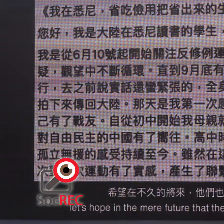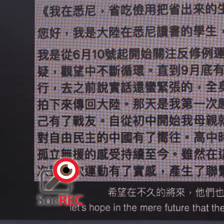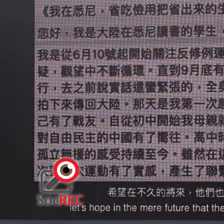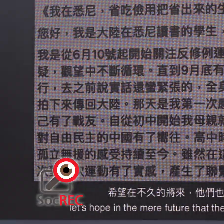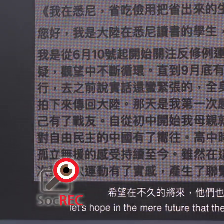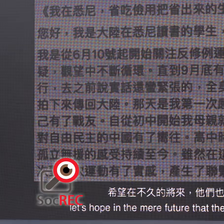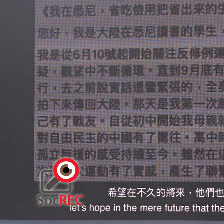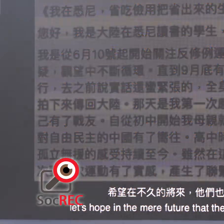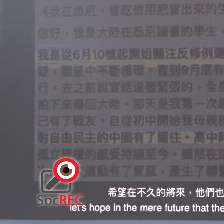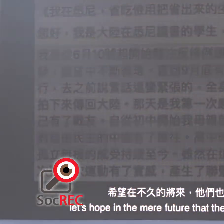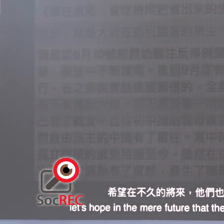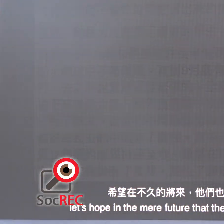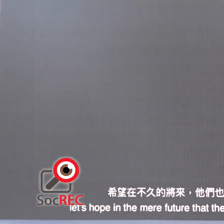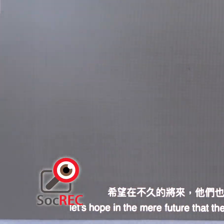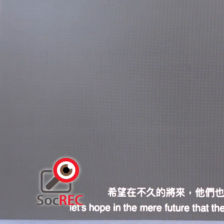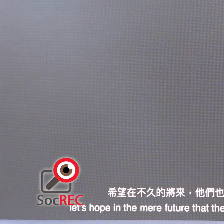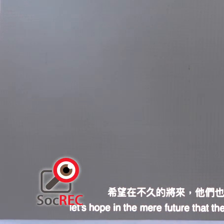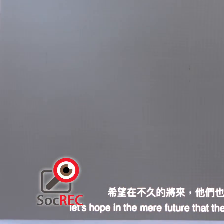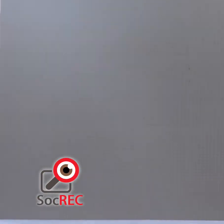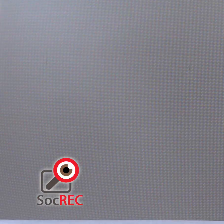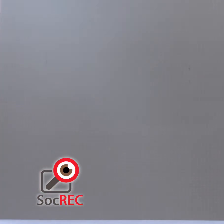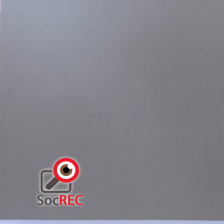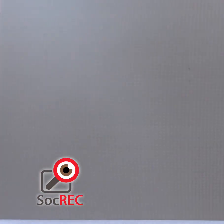站出來為自己的自由發聲和努力。